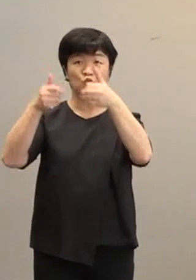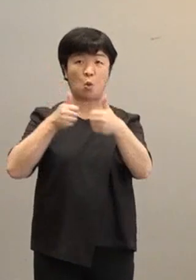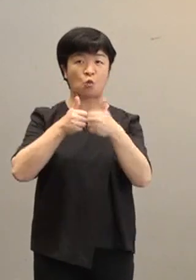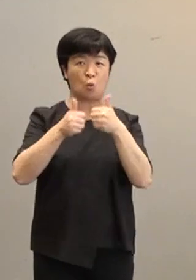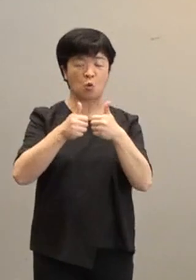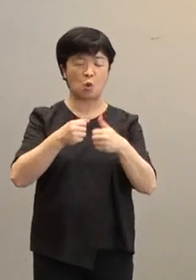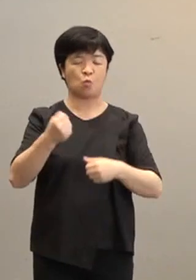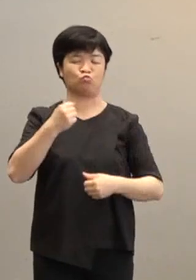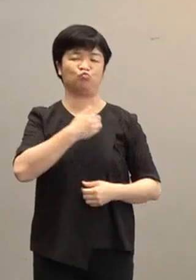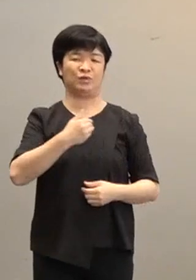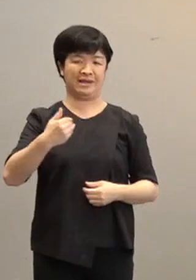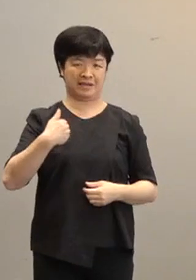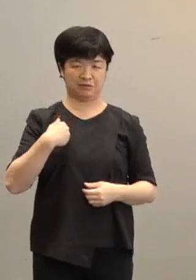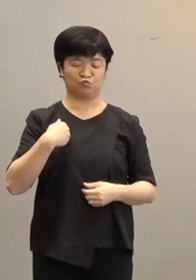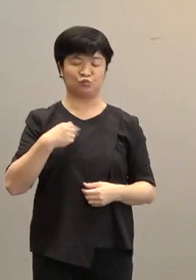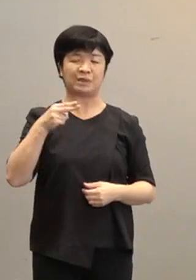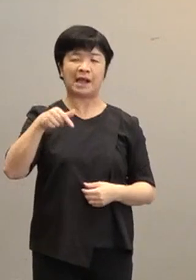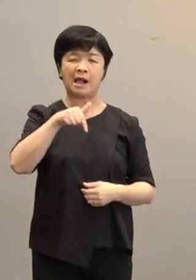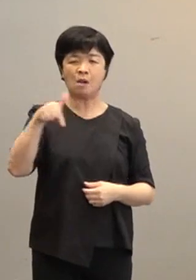港として、